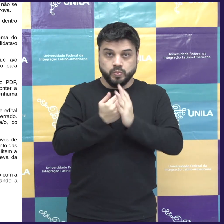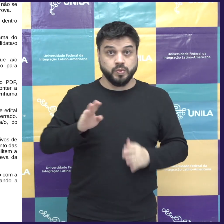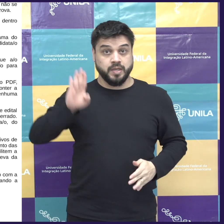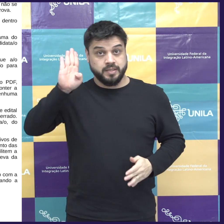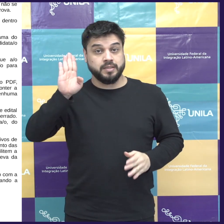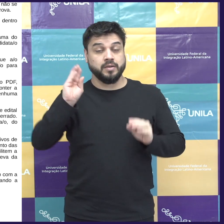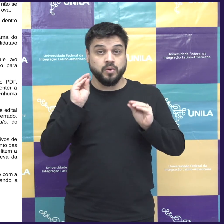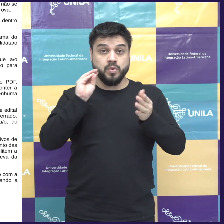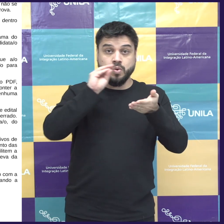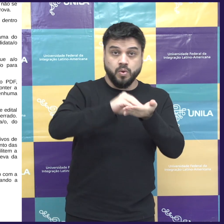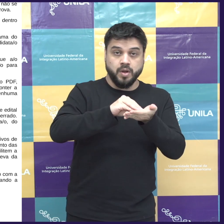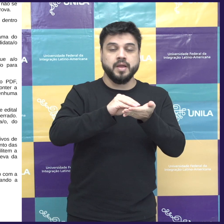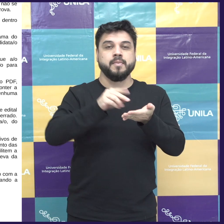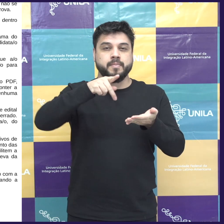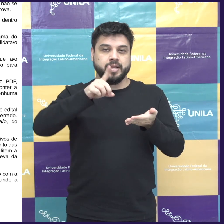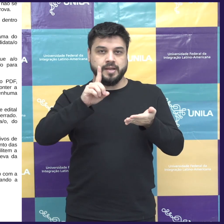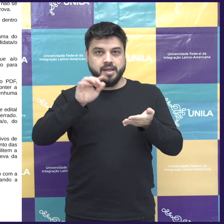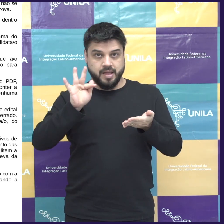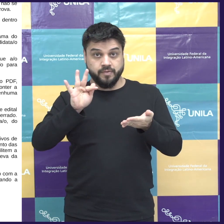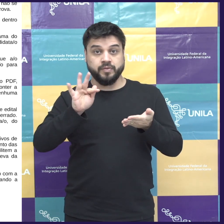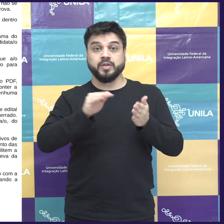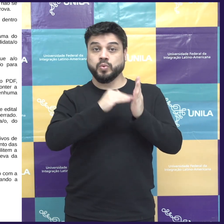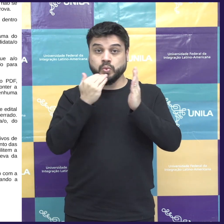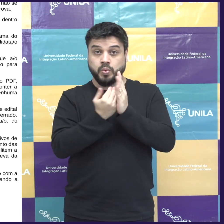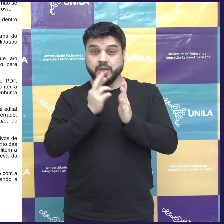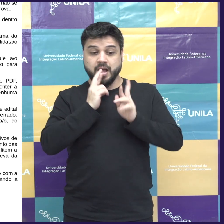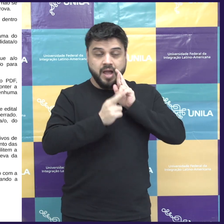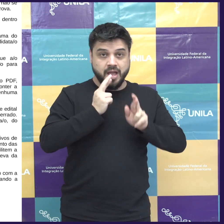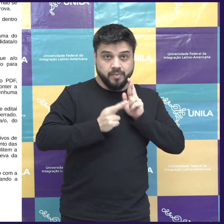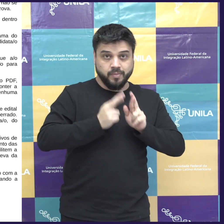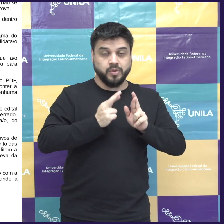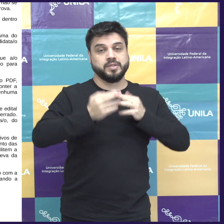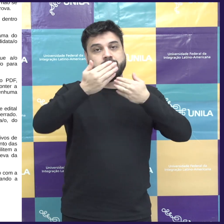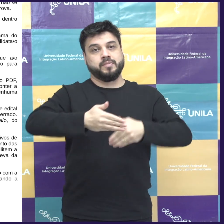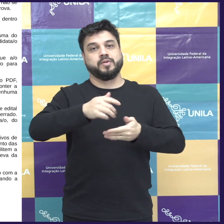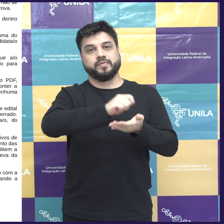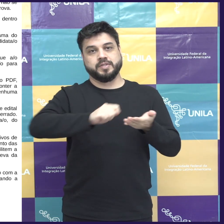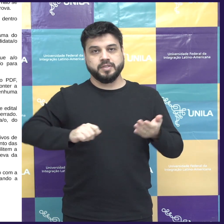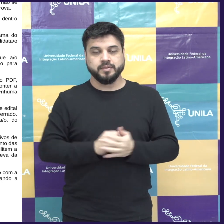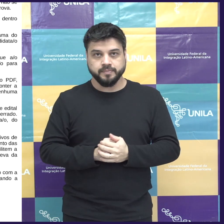em PDF, constando as suas respostas às questões da prova escrita.